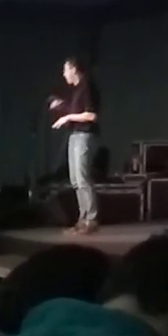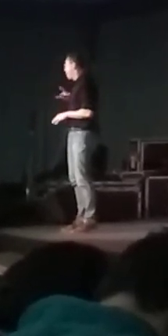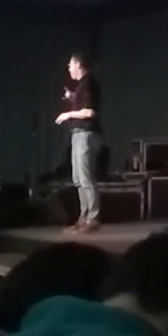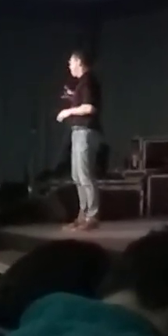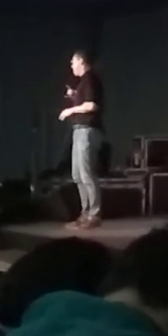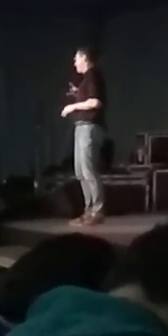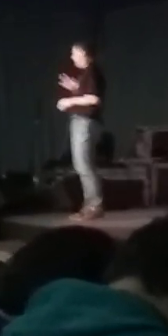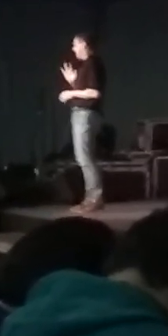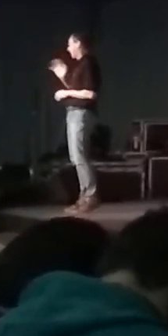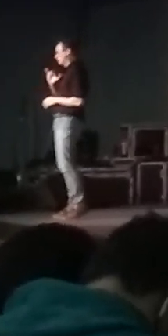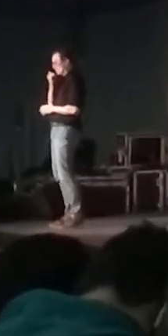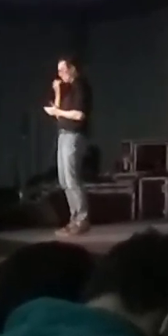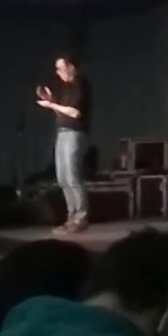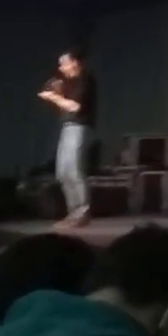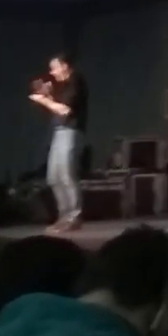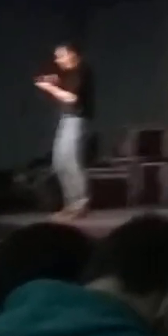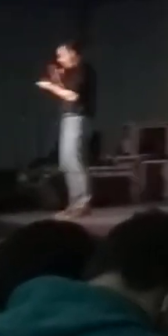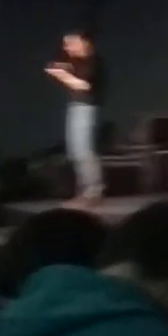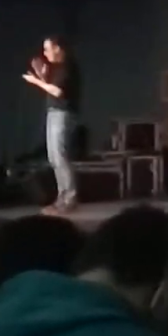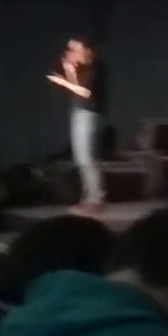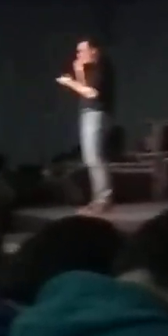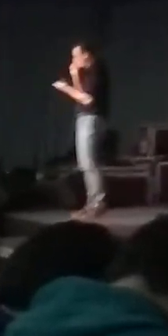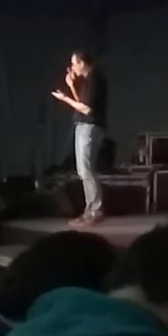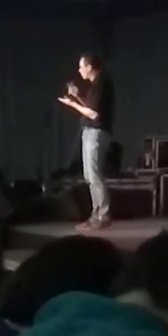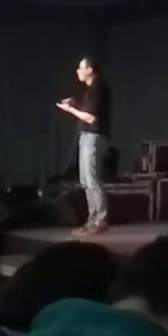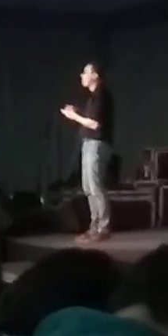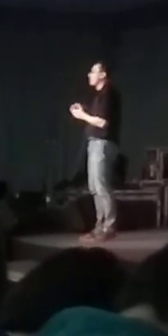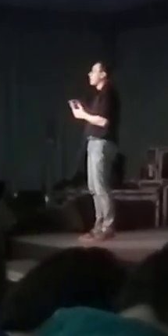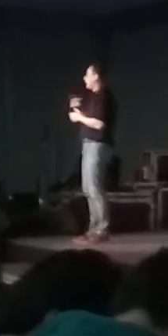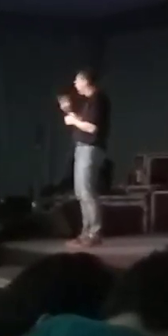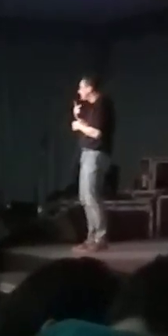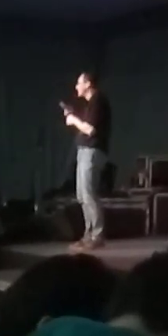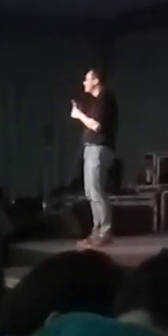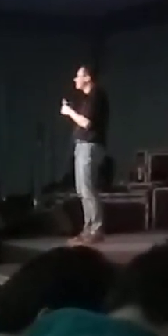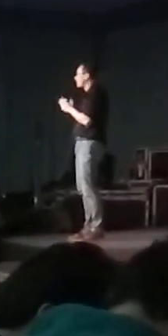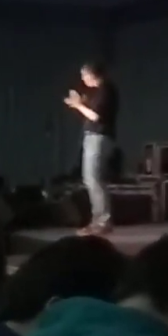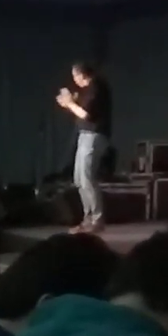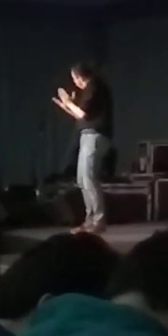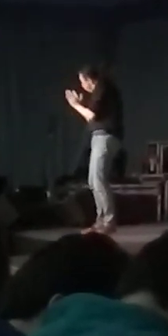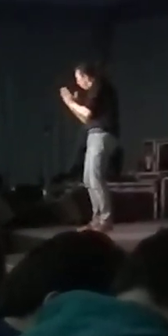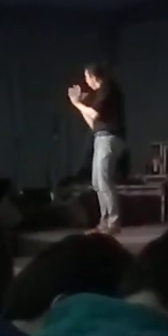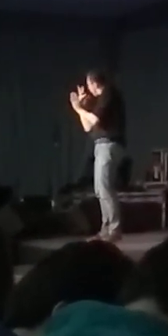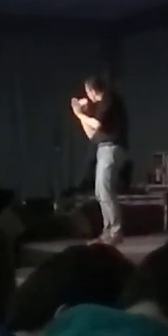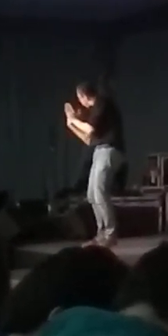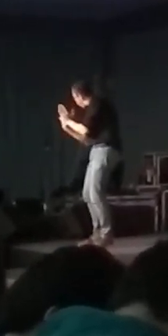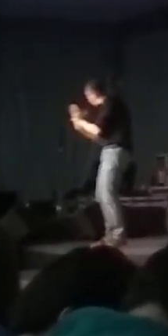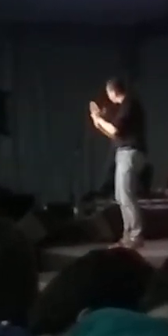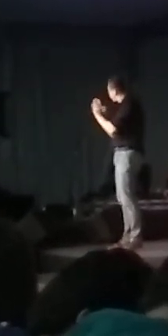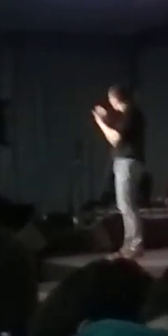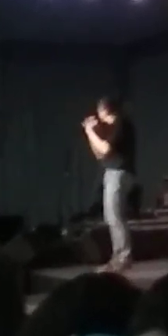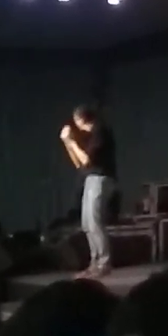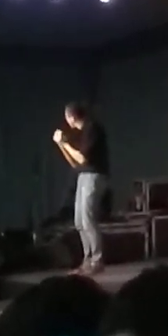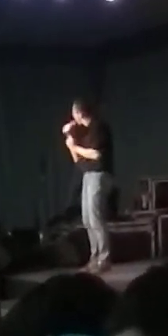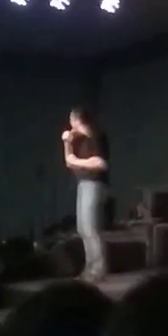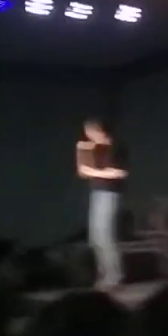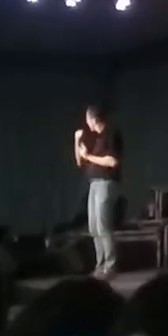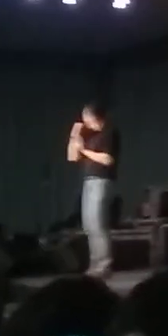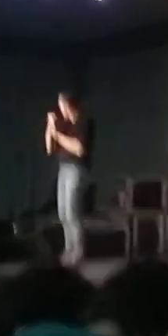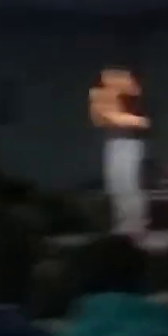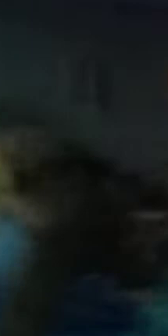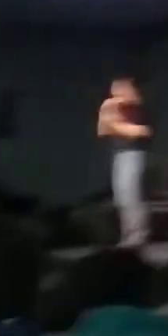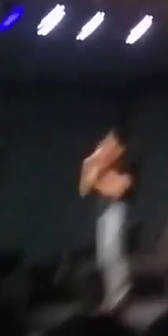De jeito nenhum, foi uma briga para ele ver as fotografias do caso Cristóvão. E aí ele falou: não, porque eu queria escrever, vamos escrever